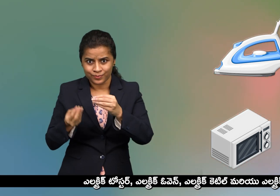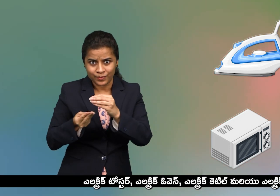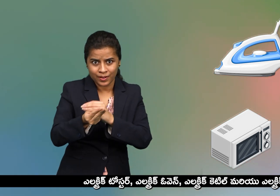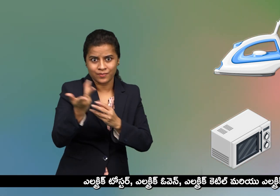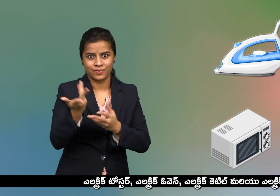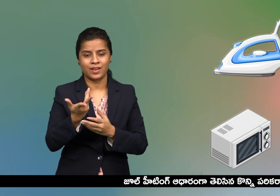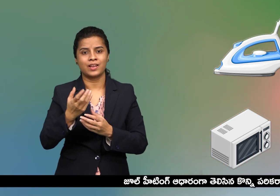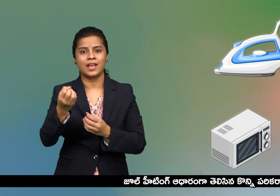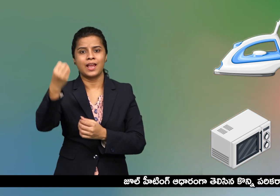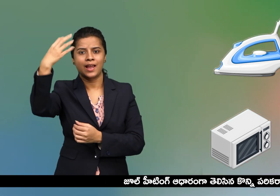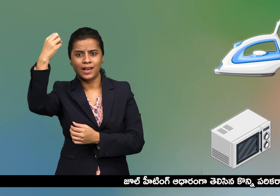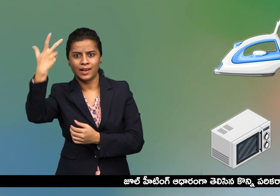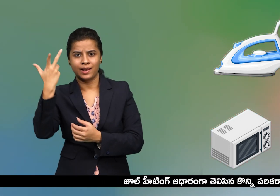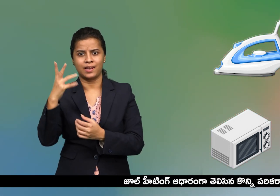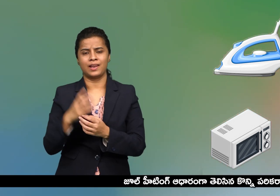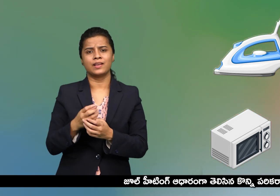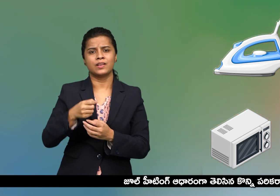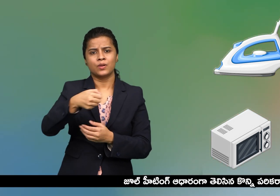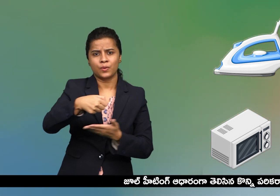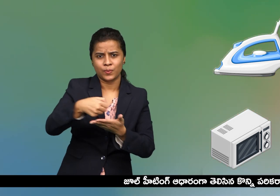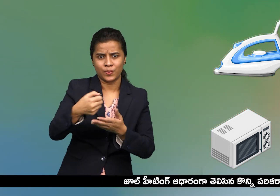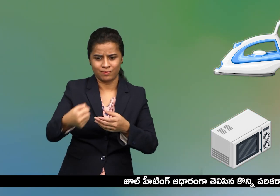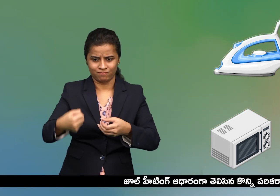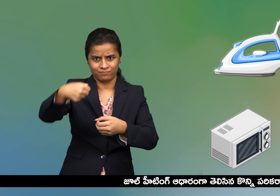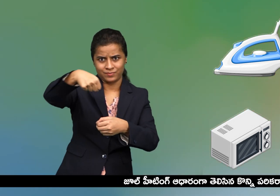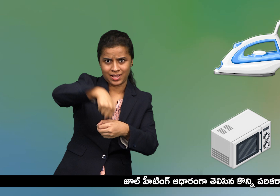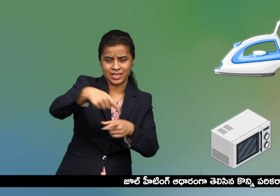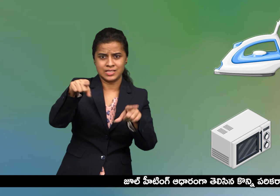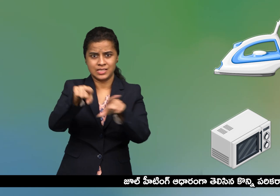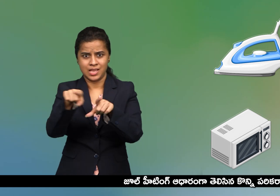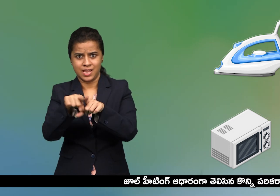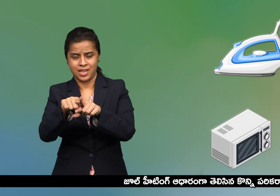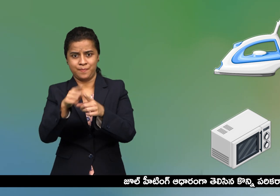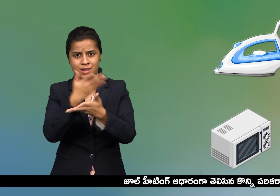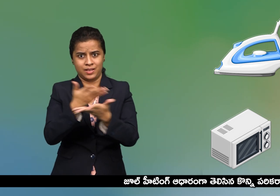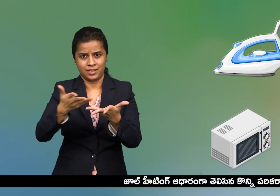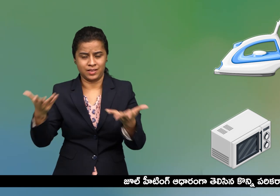వంటివి జూల్ హీటింగ్ ఆధారంగా తెలిసిన కొన్ని పరికరాలు.